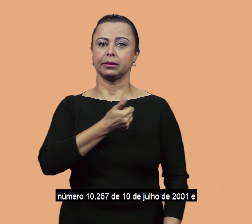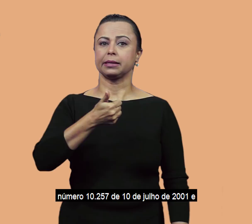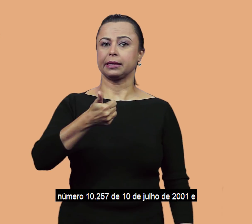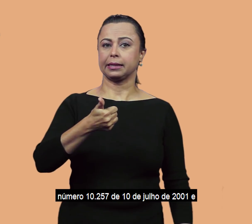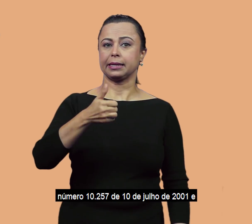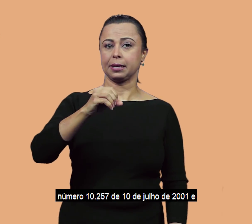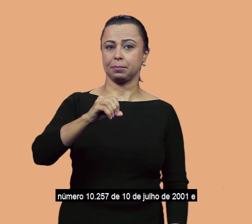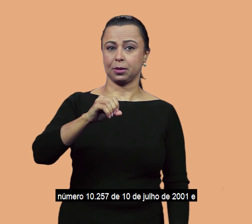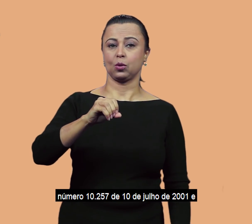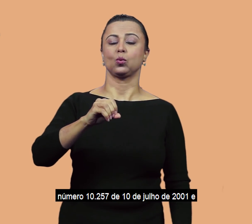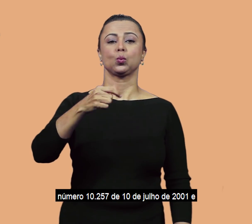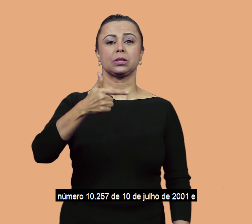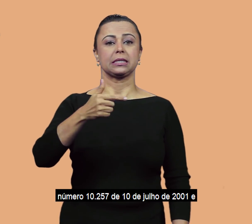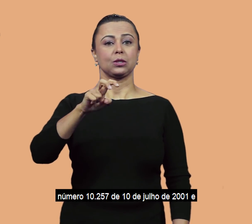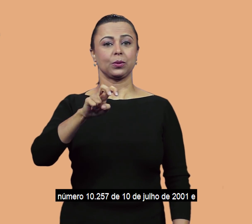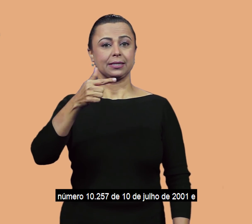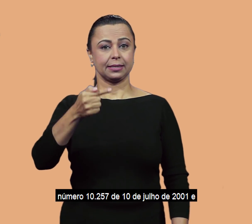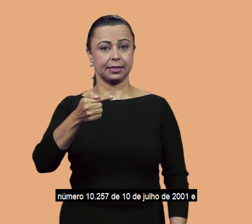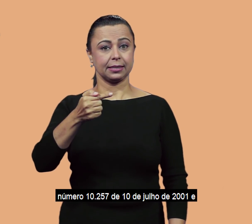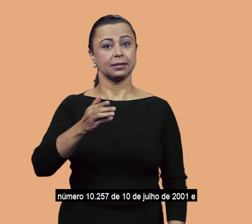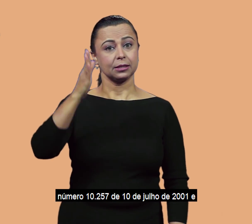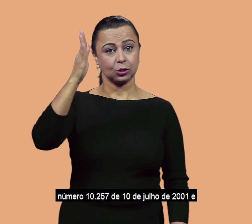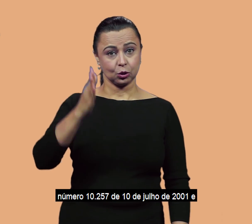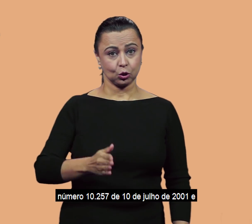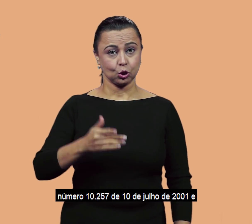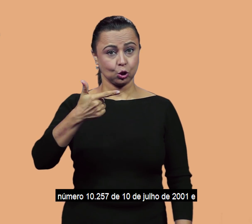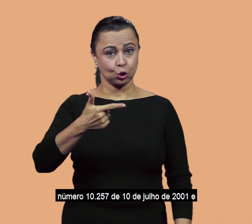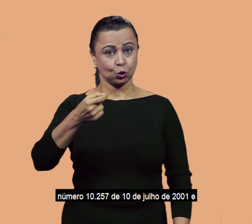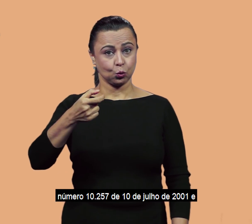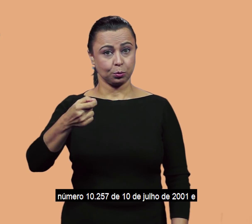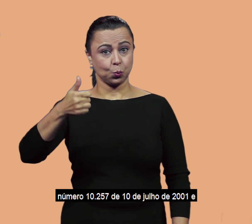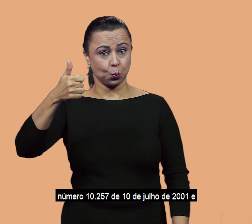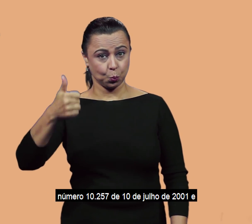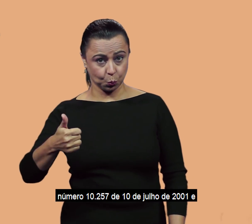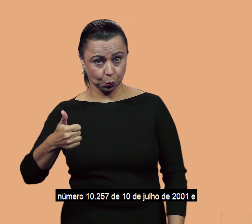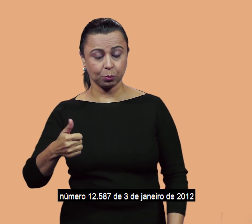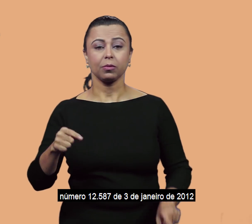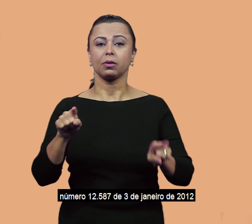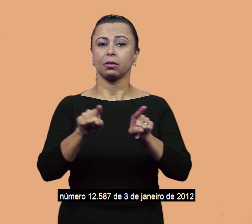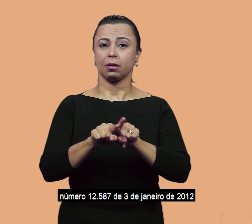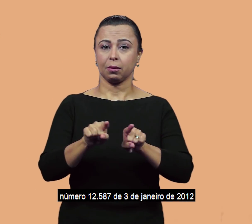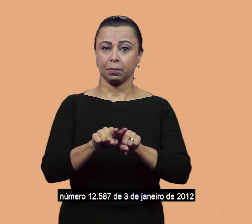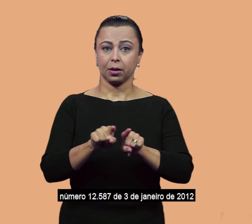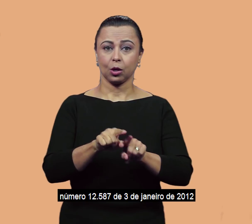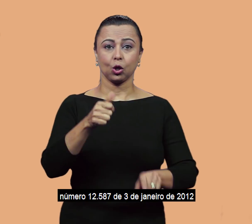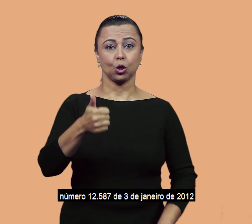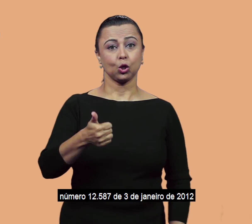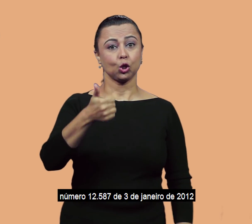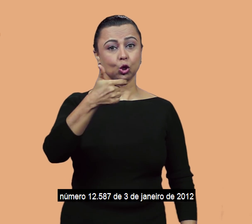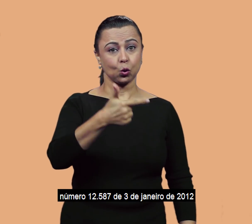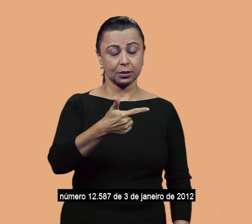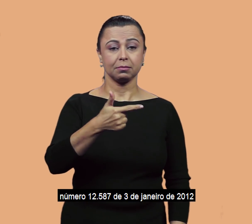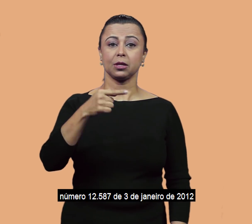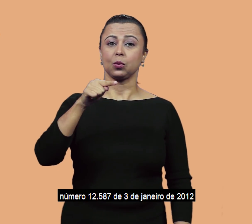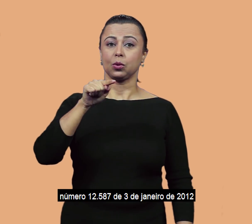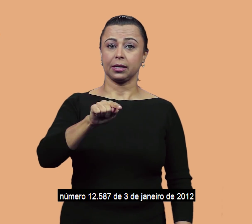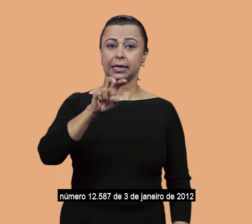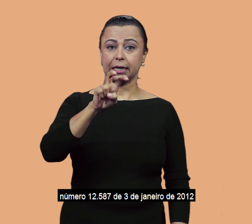10.257 de 10 de julho de 2001 e número 12.587 de 3 de janeiro